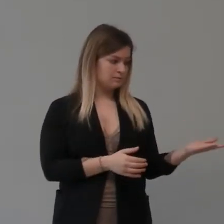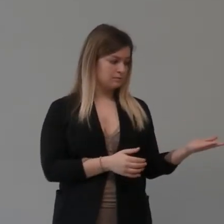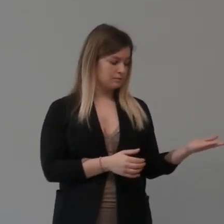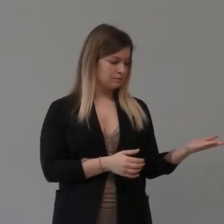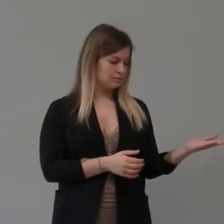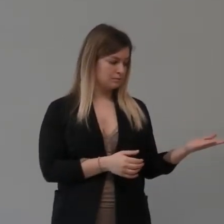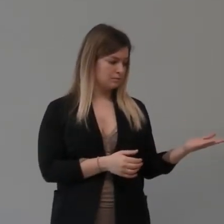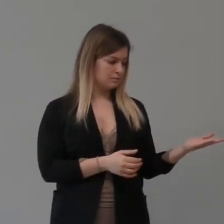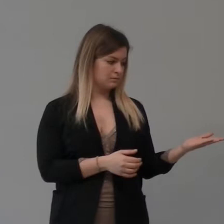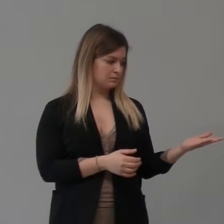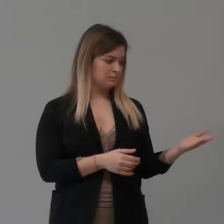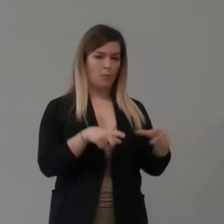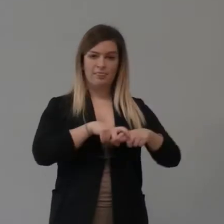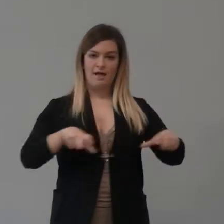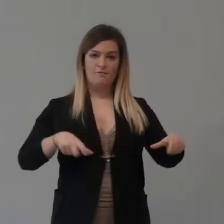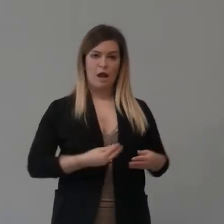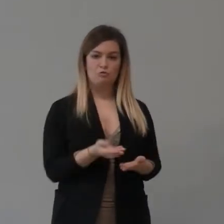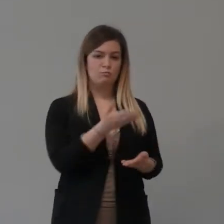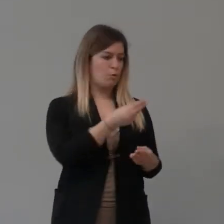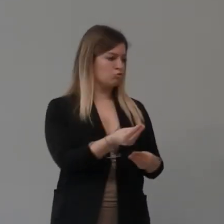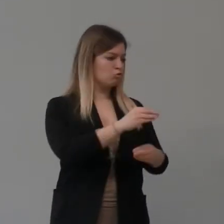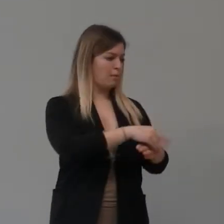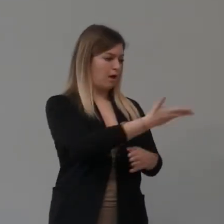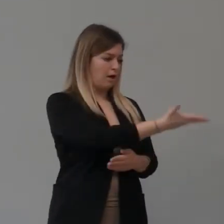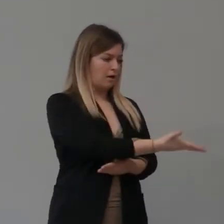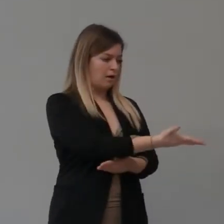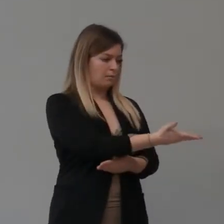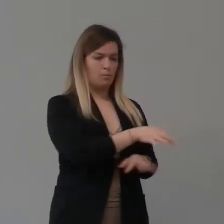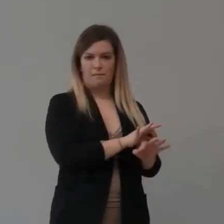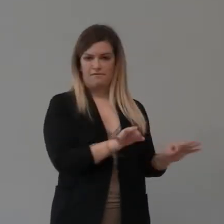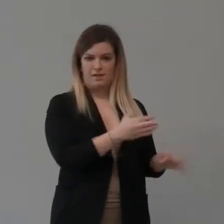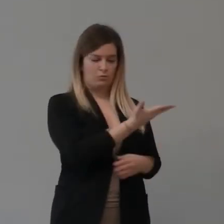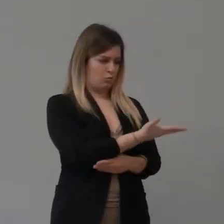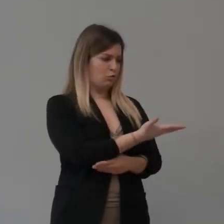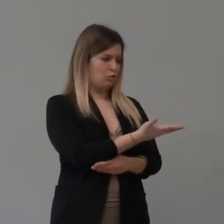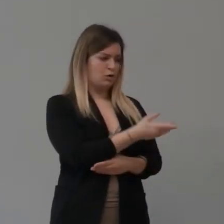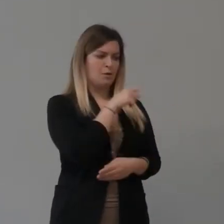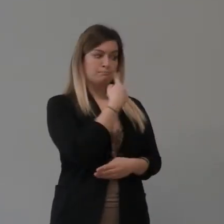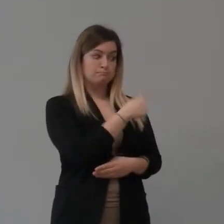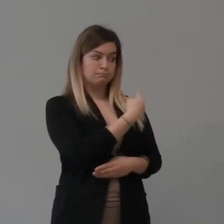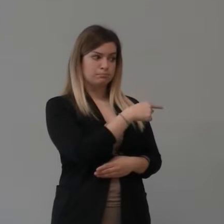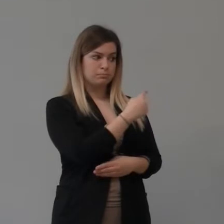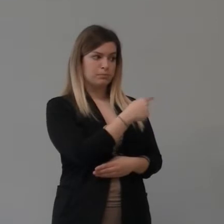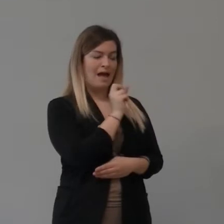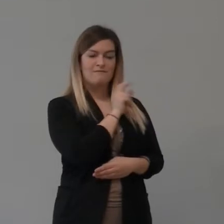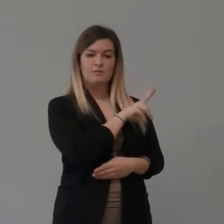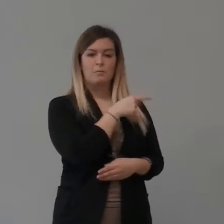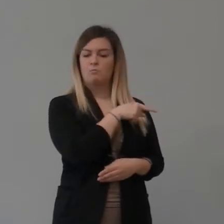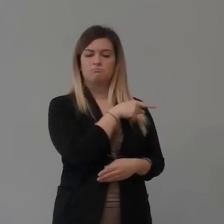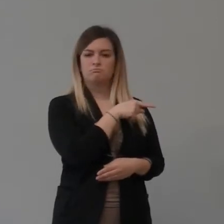lasciava sulla tavola il tovagliolo perfettamente ripiegato, quello significava: